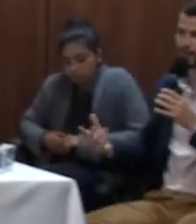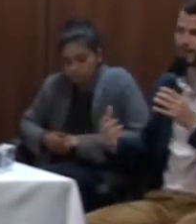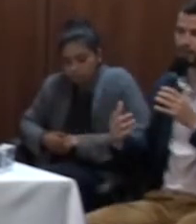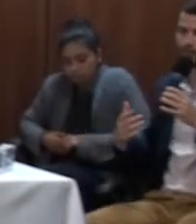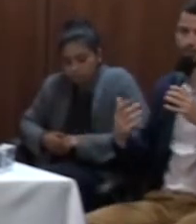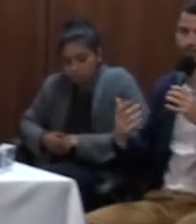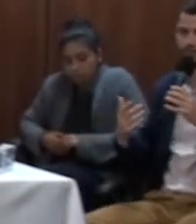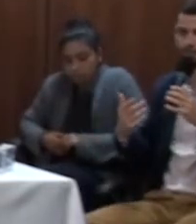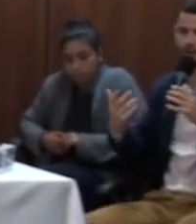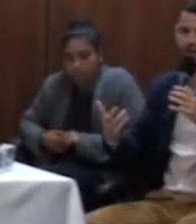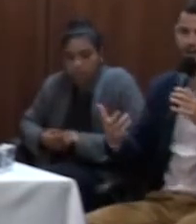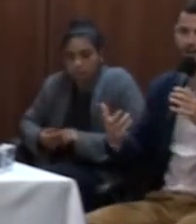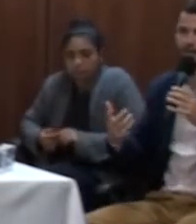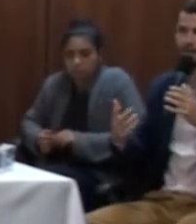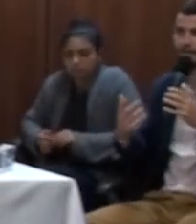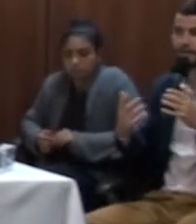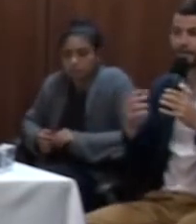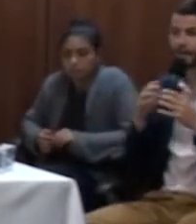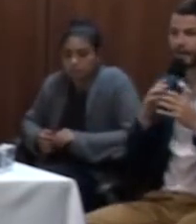absolutamente genérica, então a gente precisa identificar